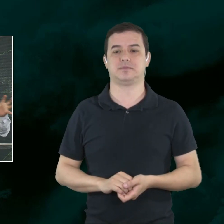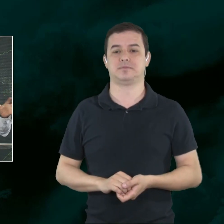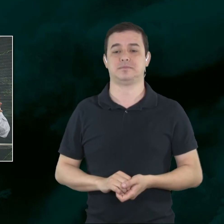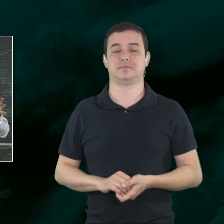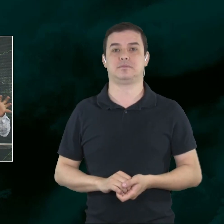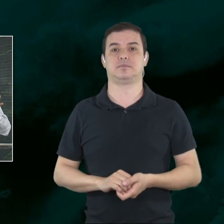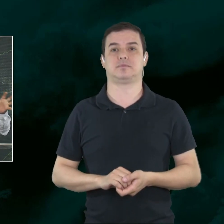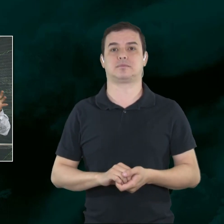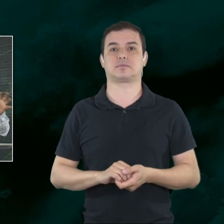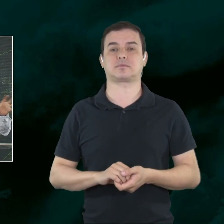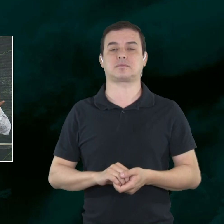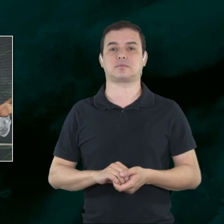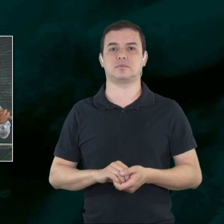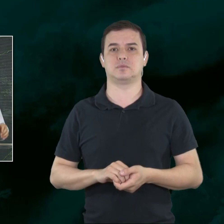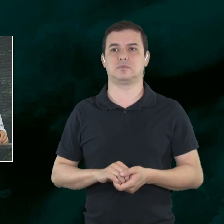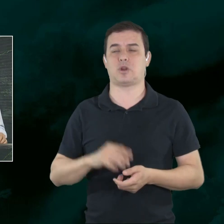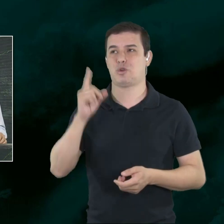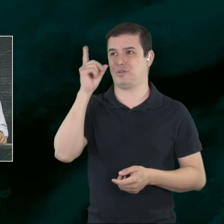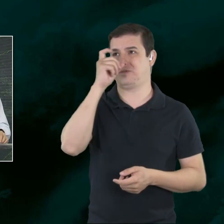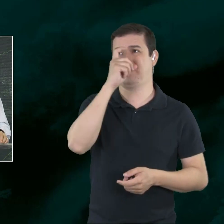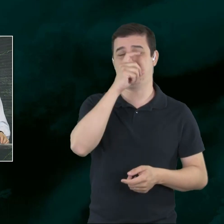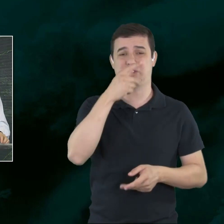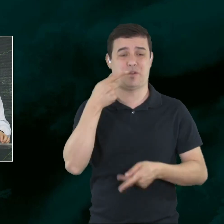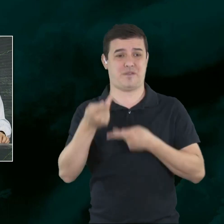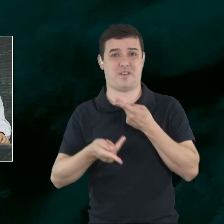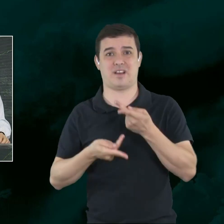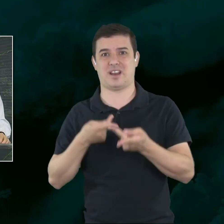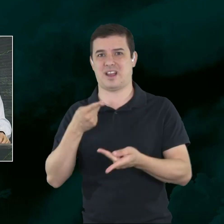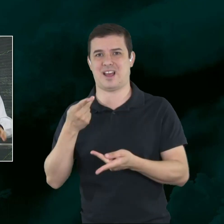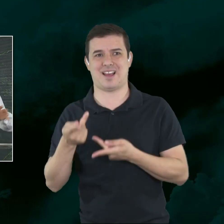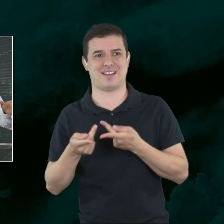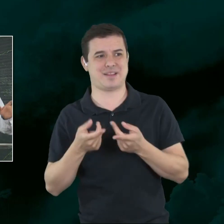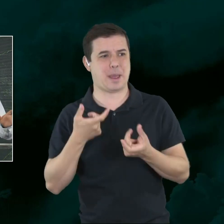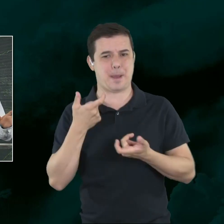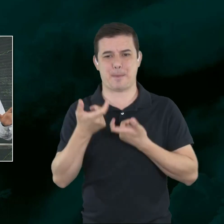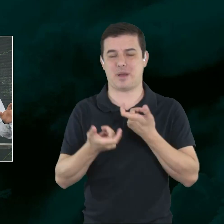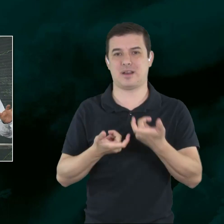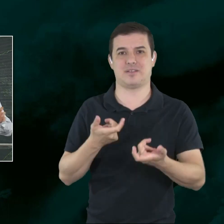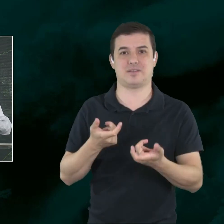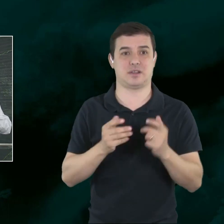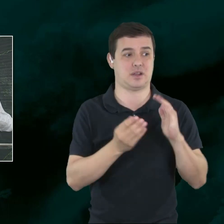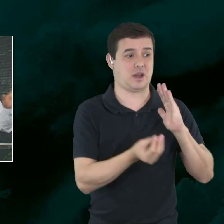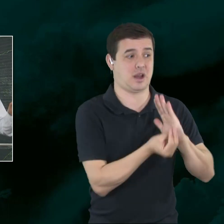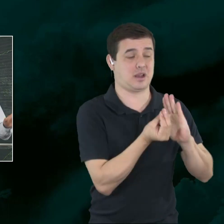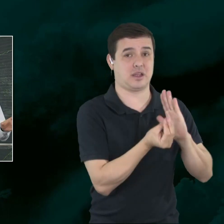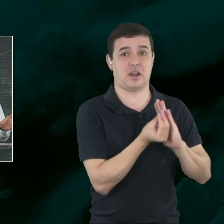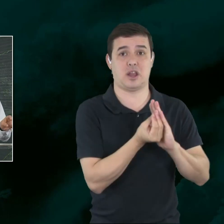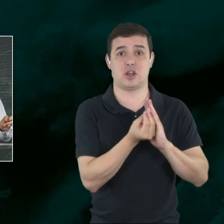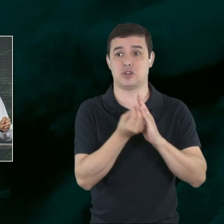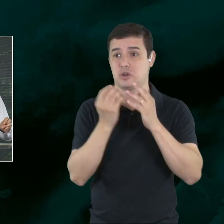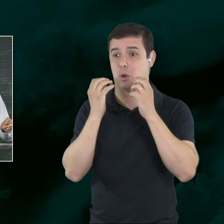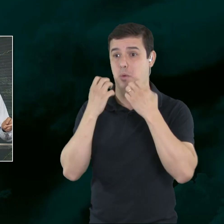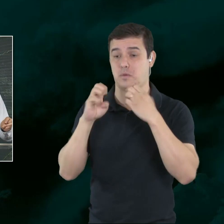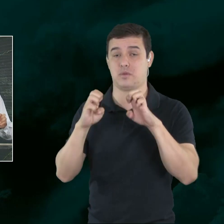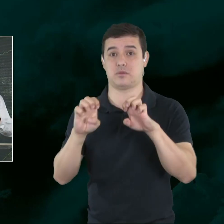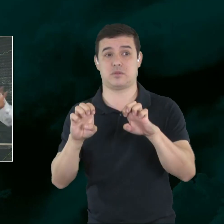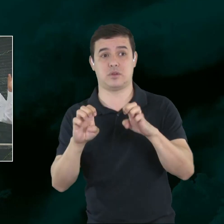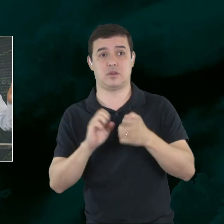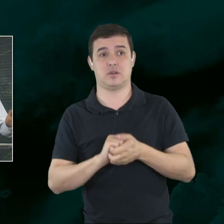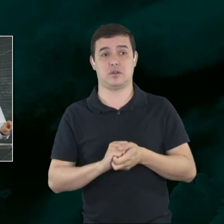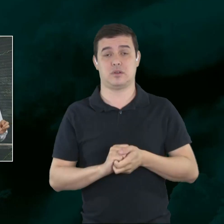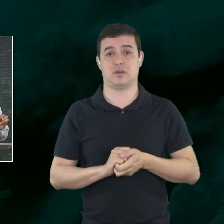a essa dificuldade, restrição de linguagem, né? Na igreja também, se você pregar isso, pregar aquilo, você